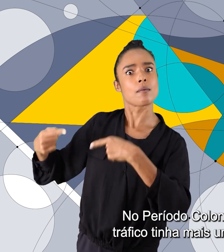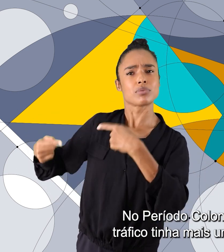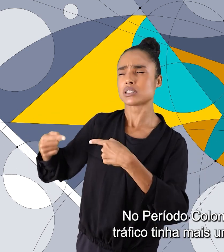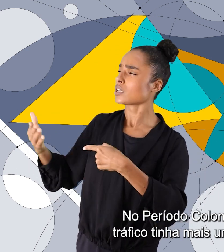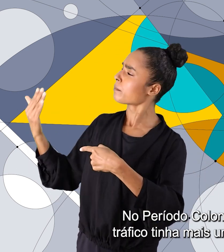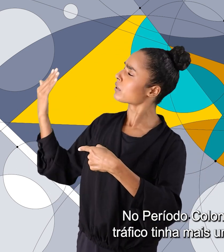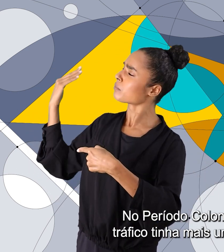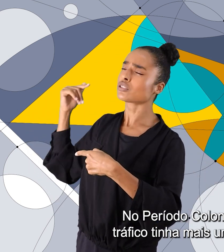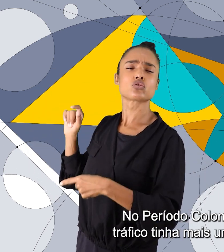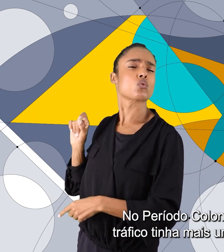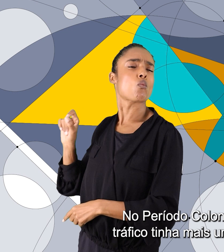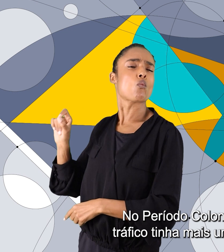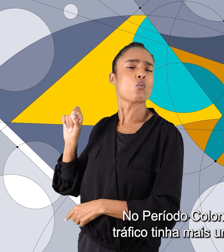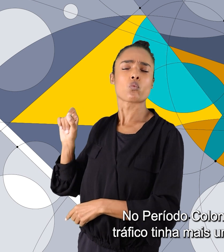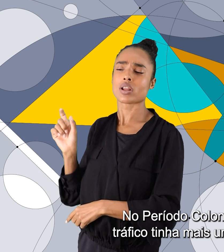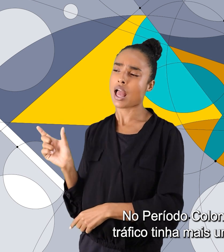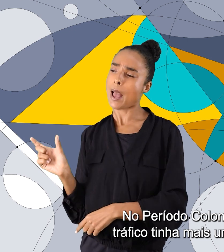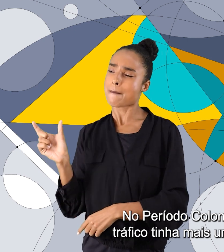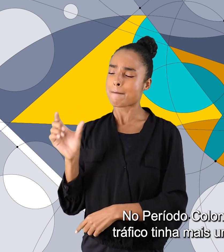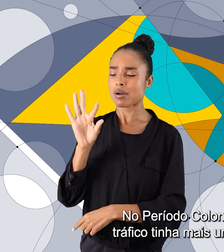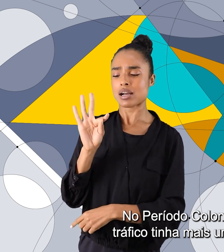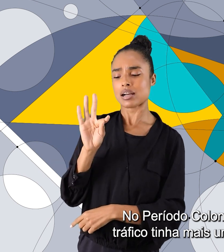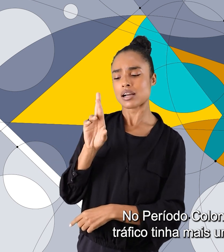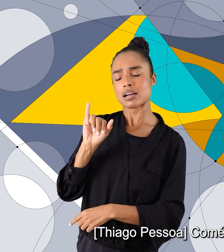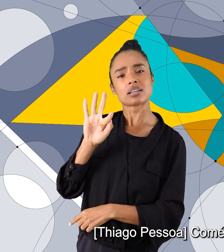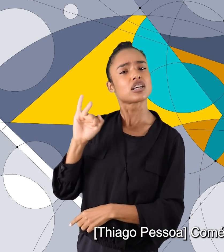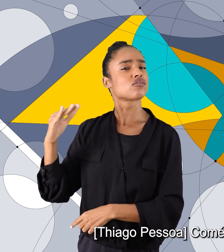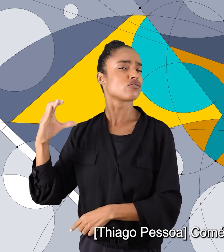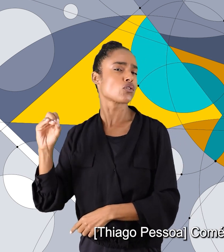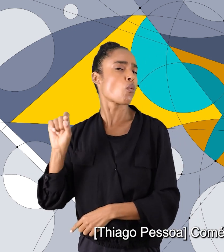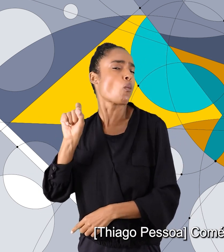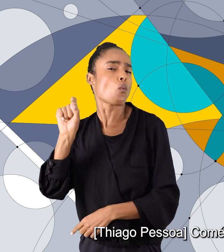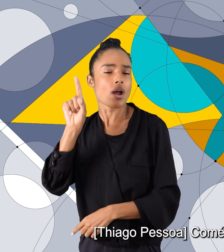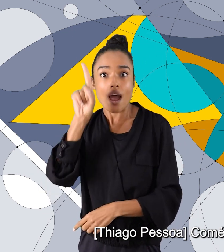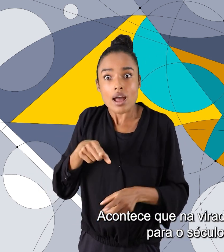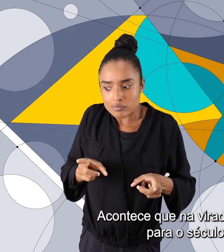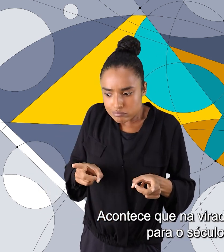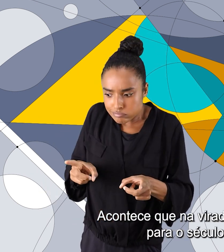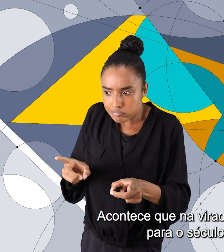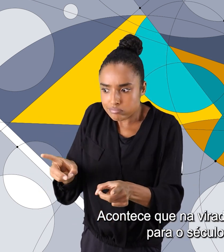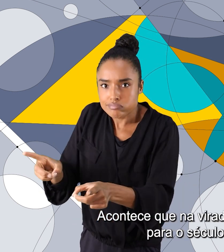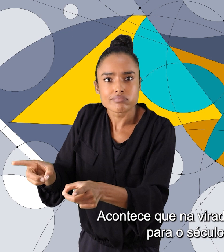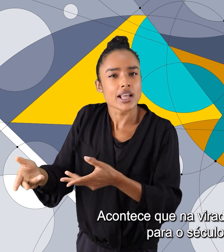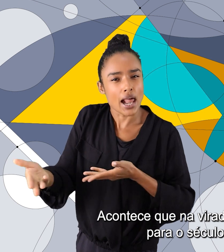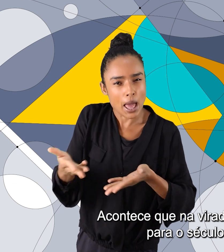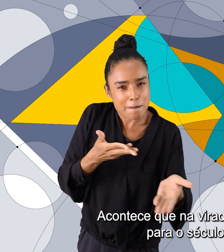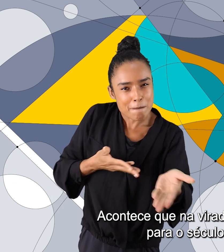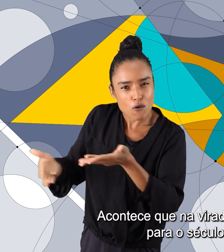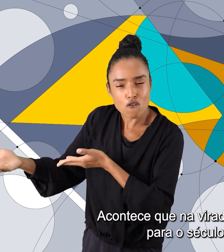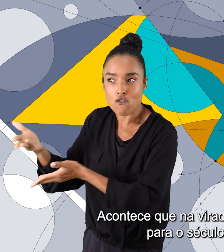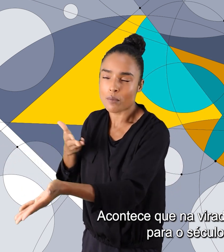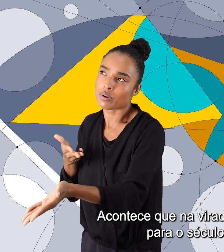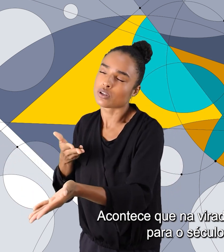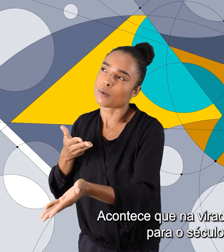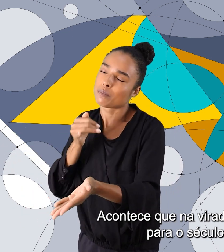período colonial, a palavra tráfico tinha mais um sentido de comércio em movimento. Acontece que, na virada do século XVIII